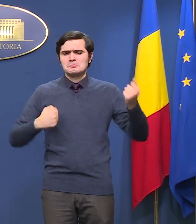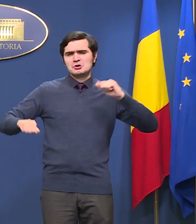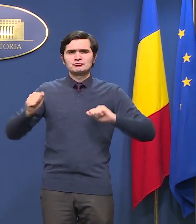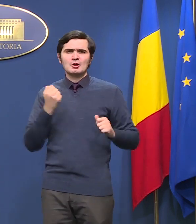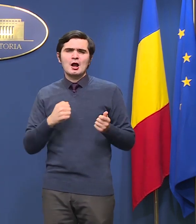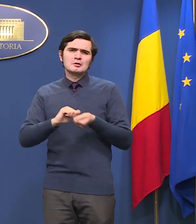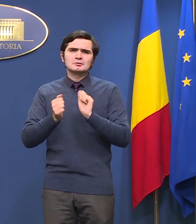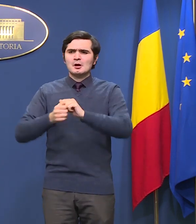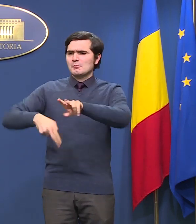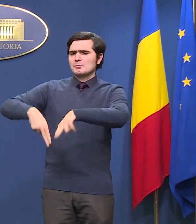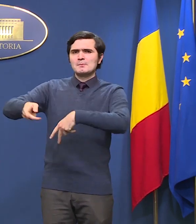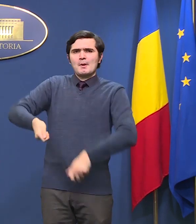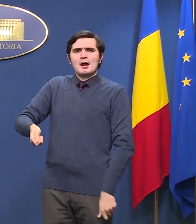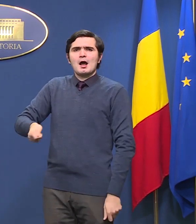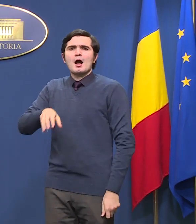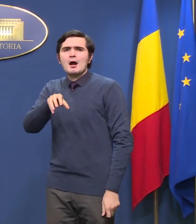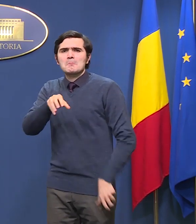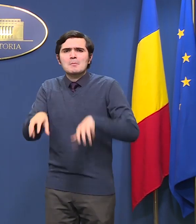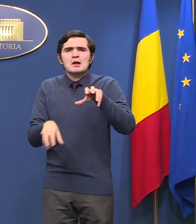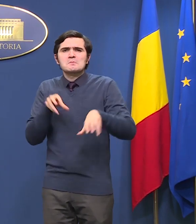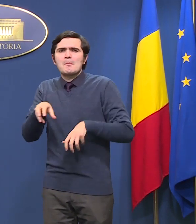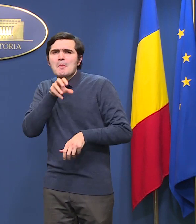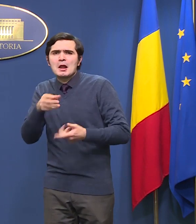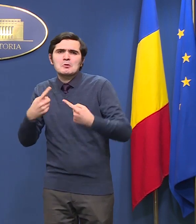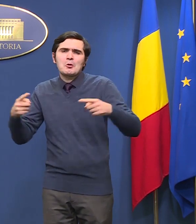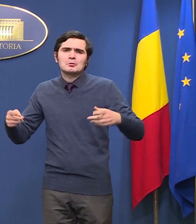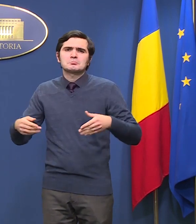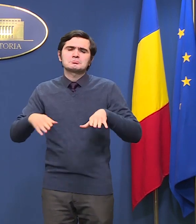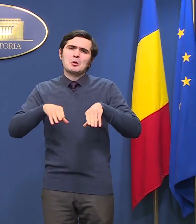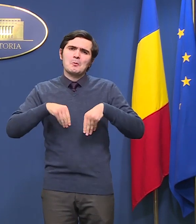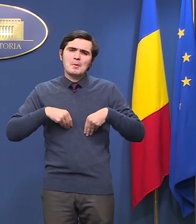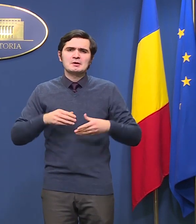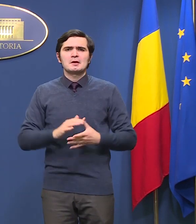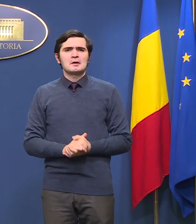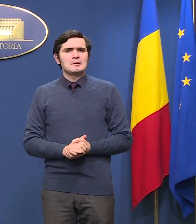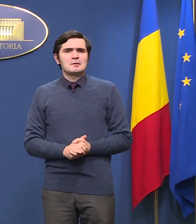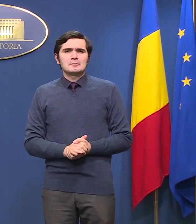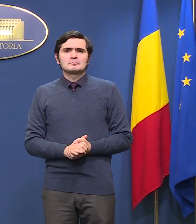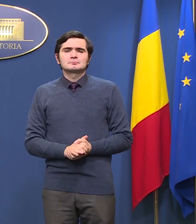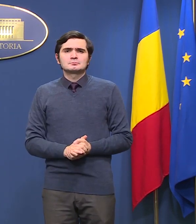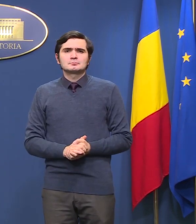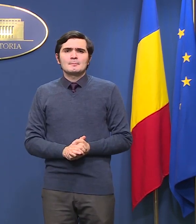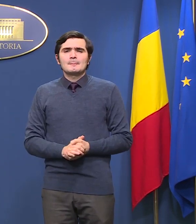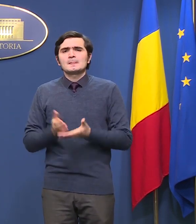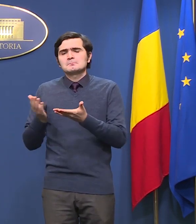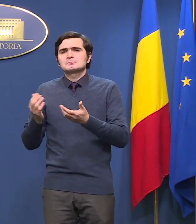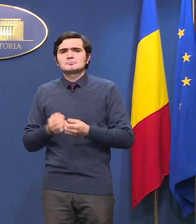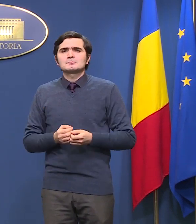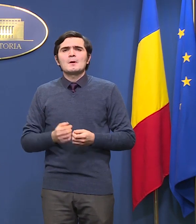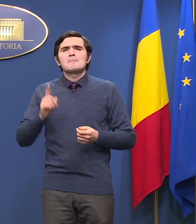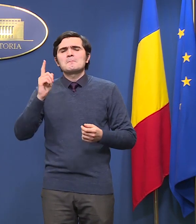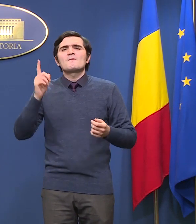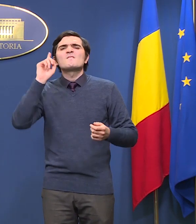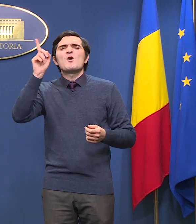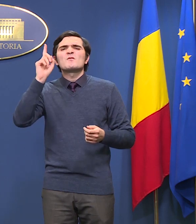plimbarea animalelor de companie care sunt. Deci, practic, vor